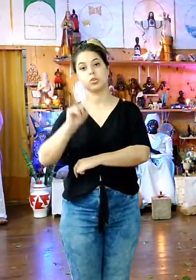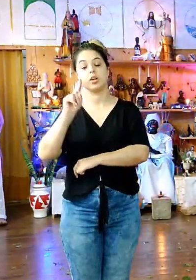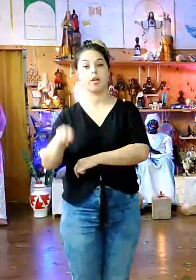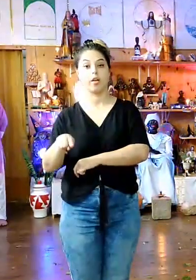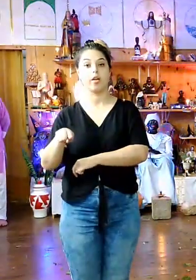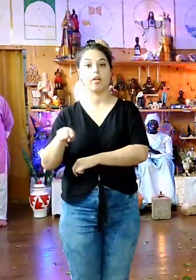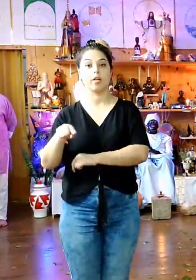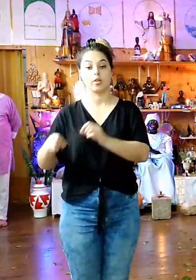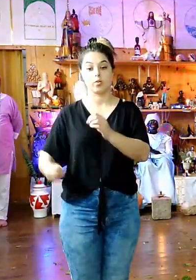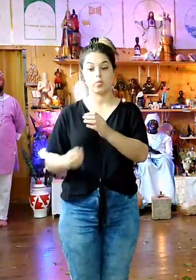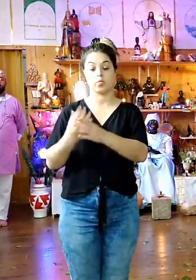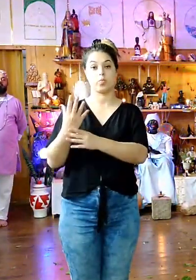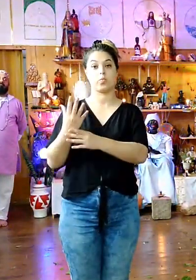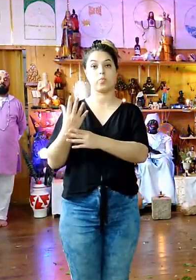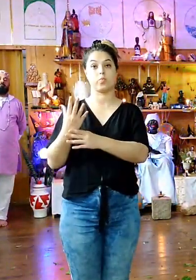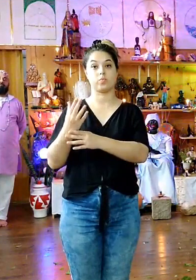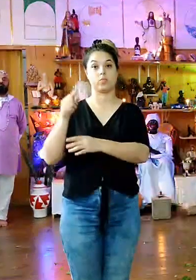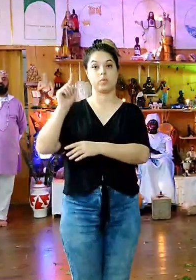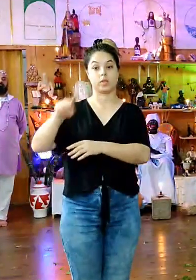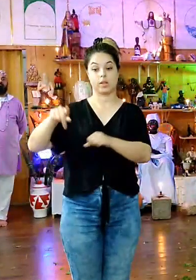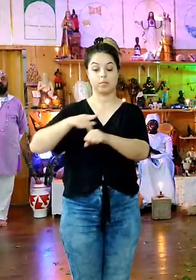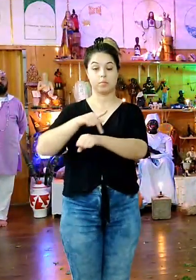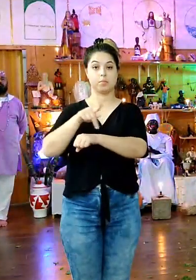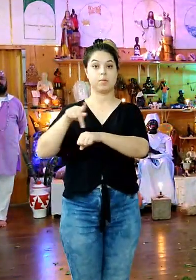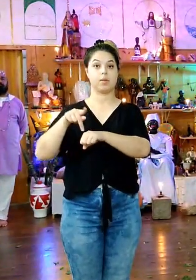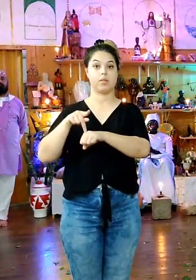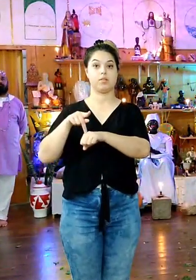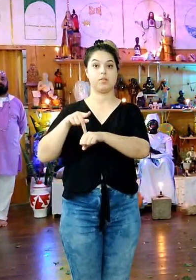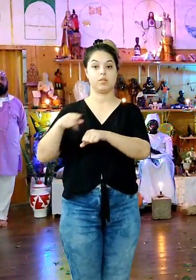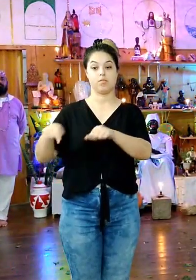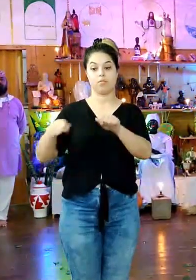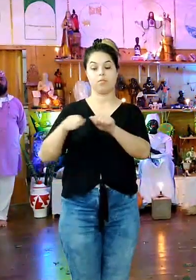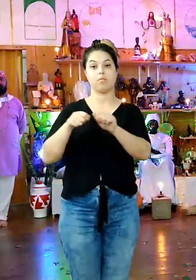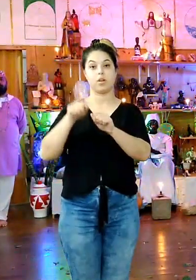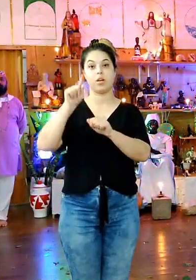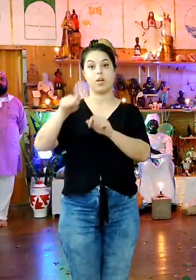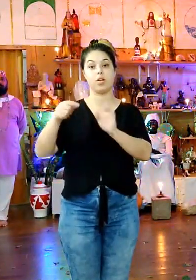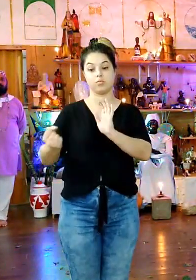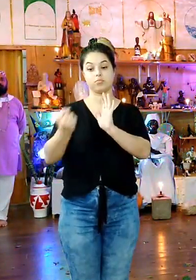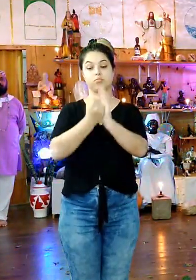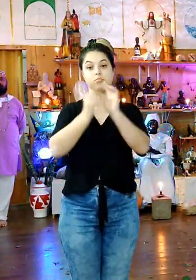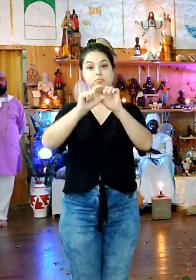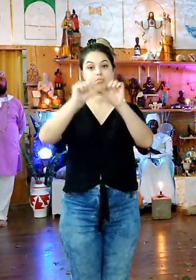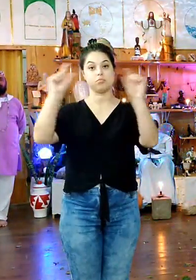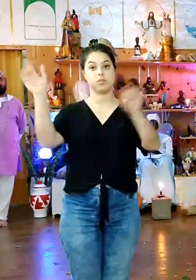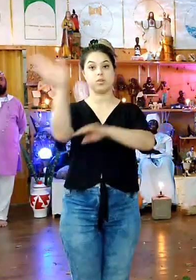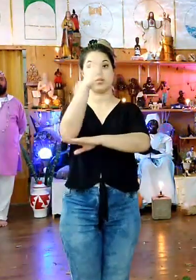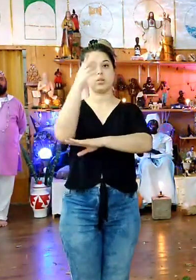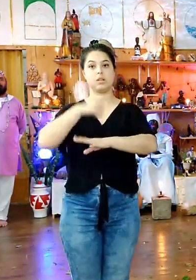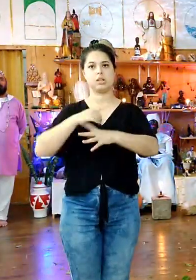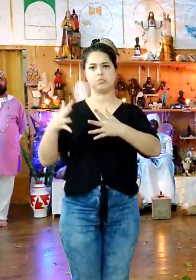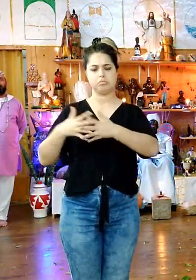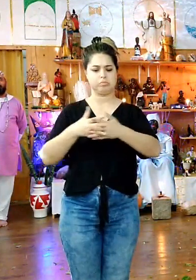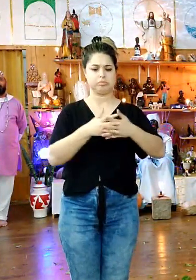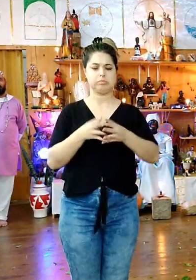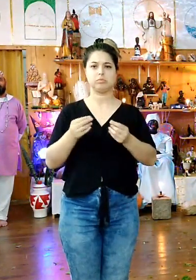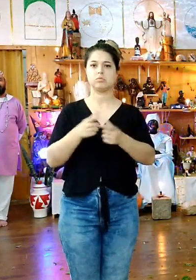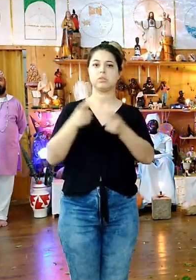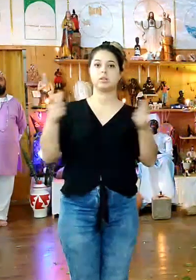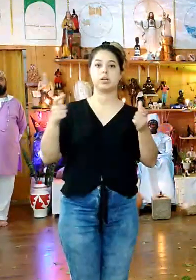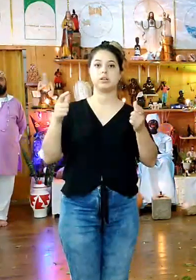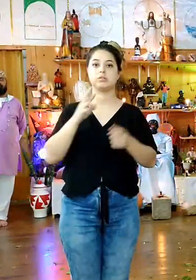quando, na criação da República, quiseram colocar este lema na bandeira, deu uma polêmica muito grande